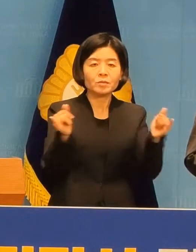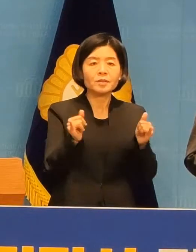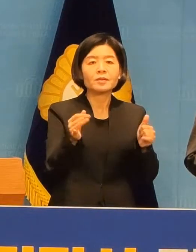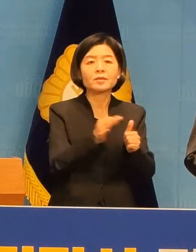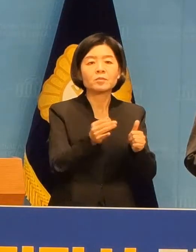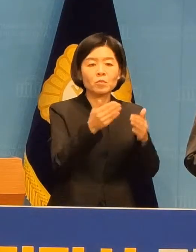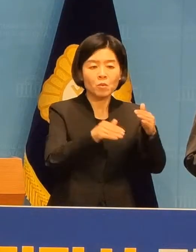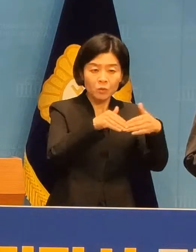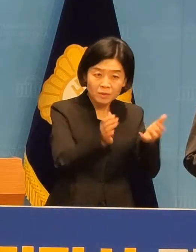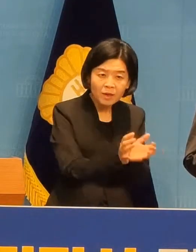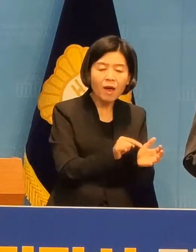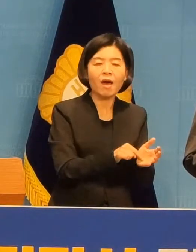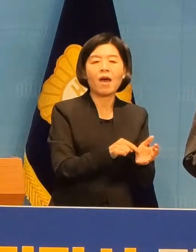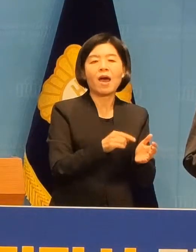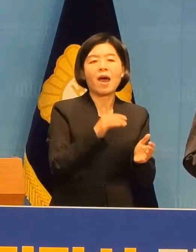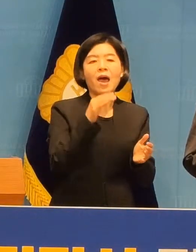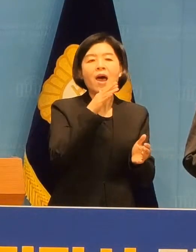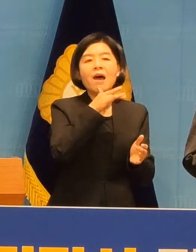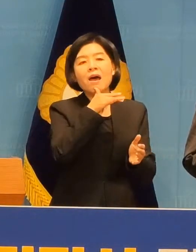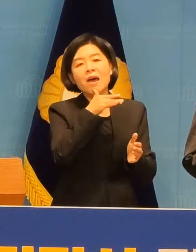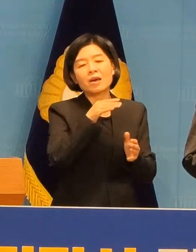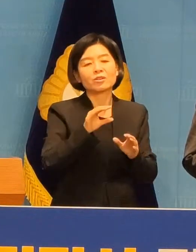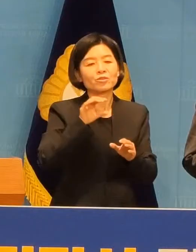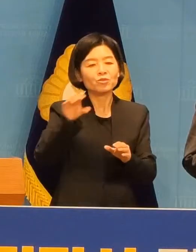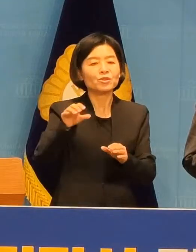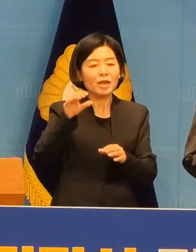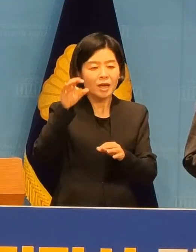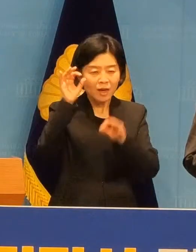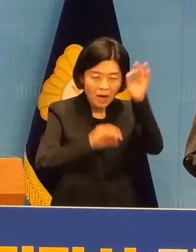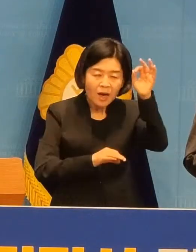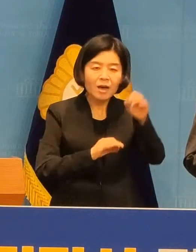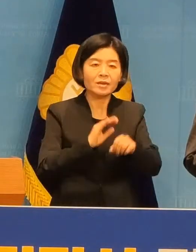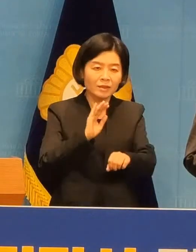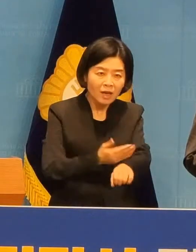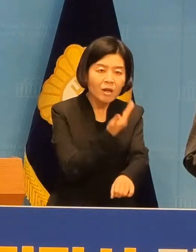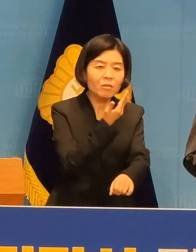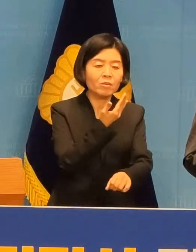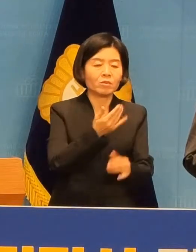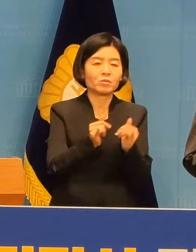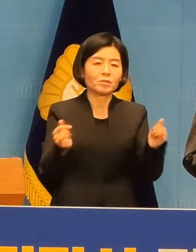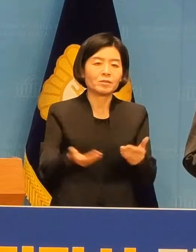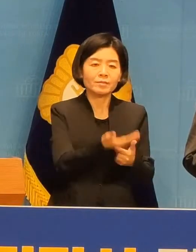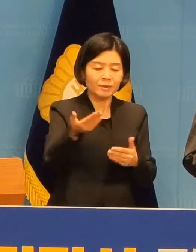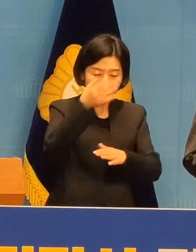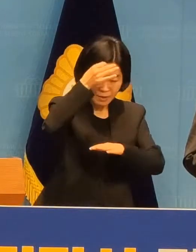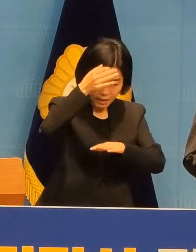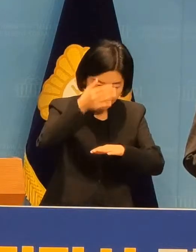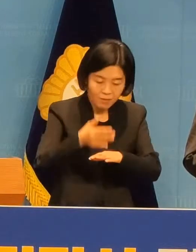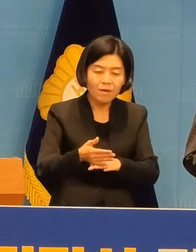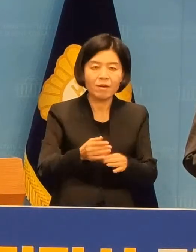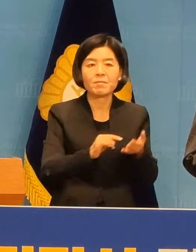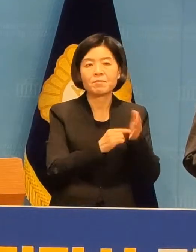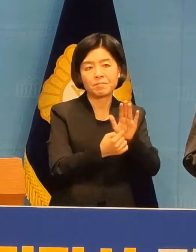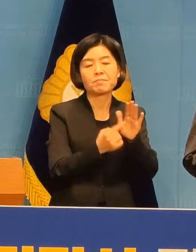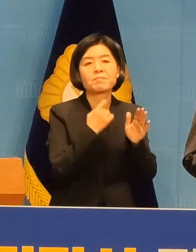국민연금공단으로부터 잘못된 투자였고 국민들께 사과드린다는 답변을